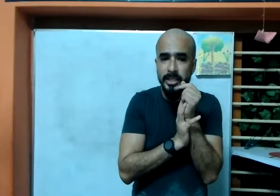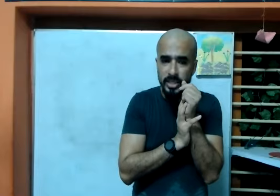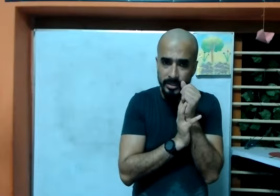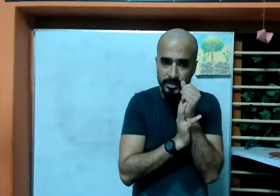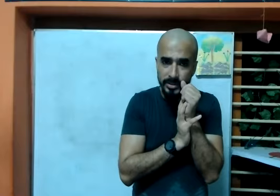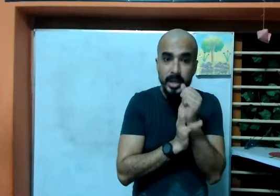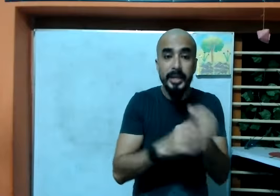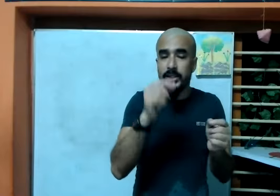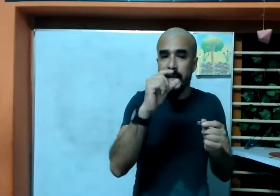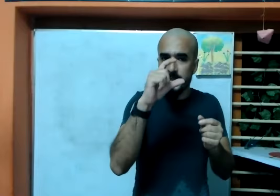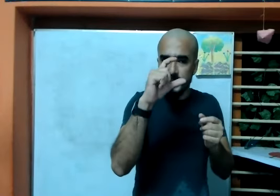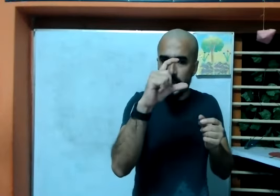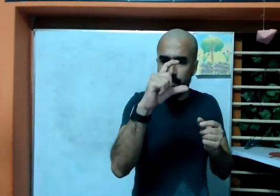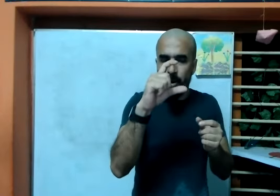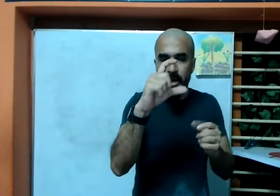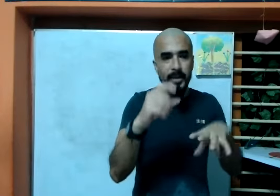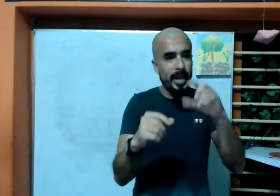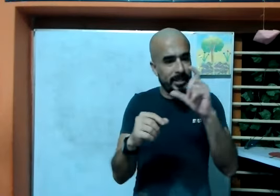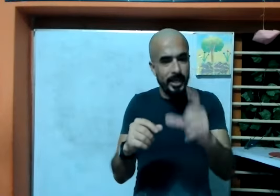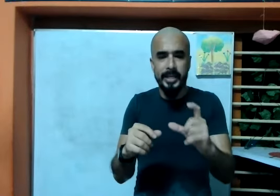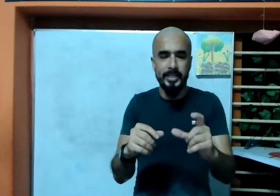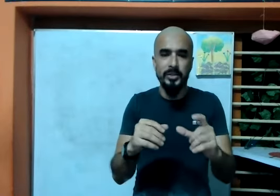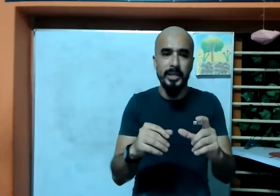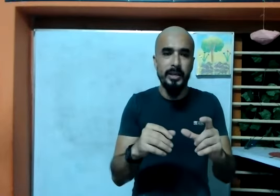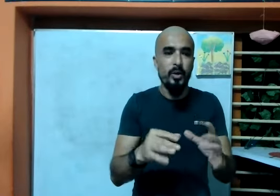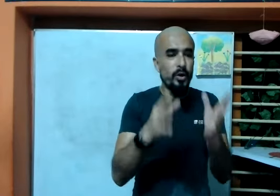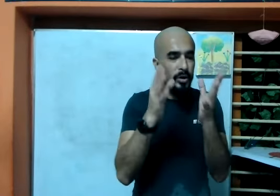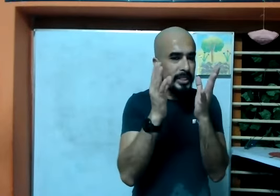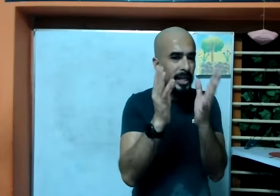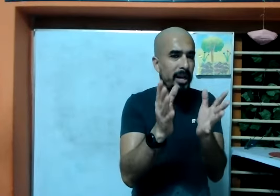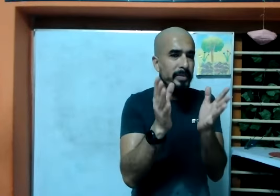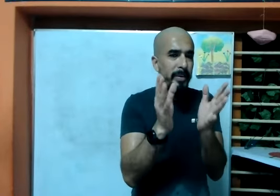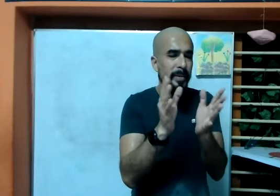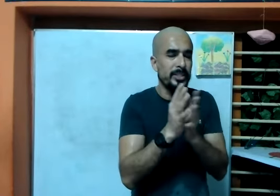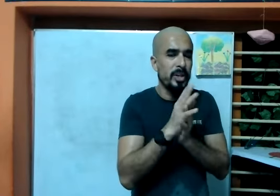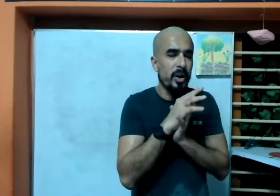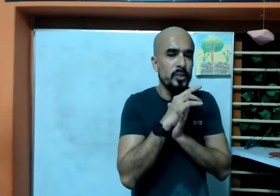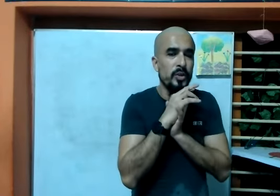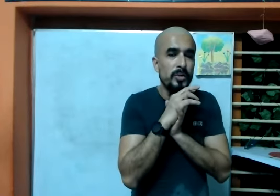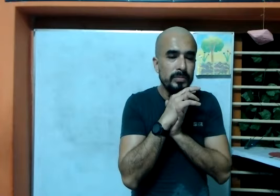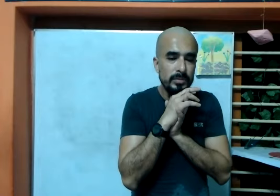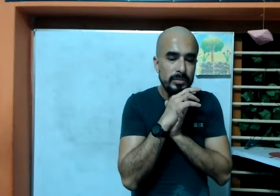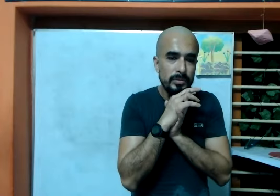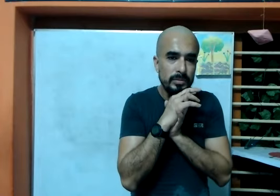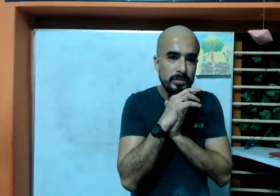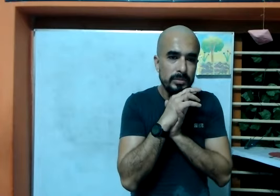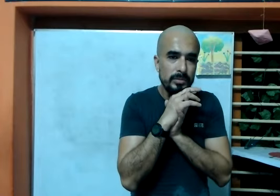ন্যারেশন, কেউ যদি একটা বলে এবং একটা লেখে, যদি ওর কোনো টিচার লাগবে এই ব্যাপারে মাস্টার হওয়ার জন্য?